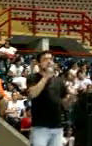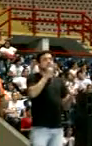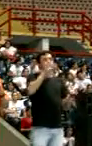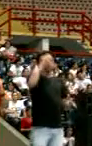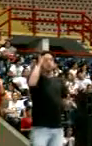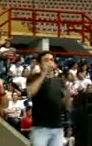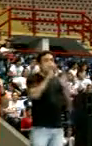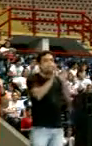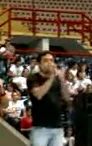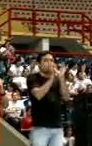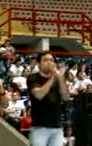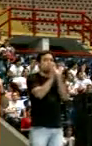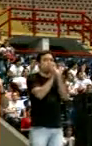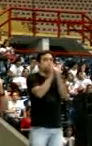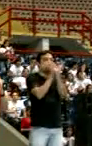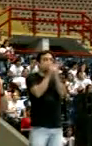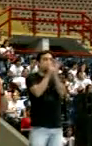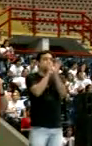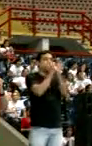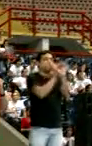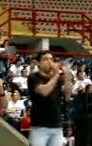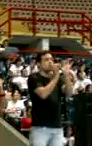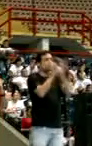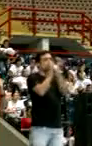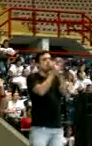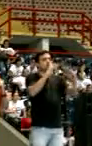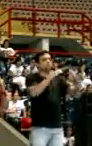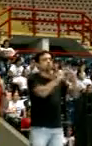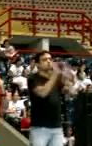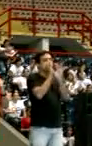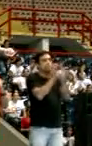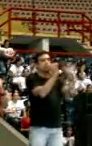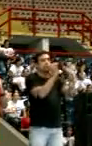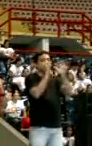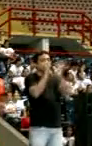flautista mágico, que ia passar,